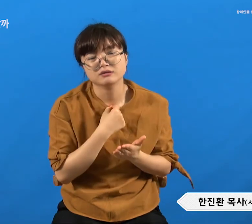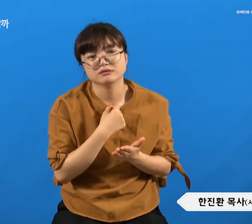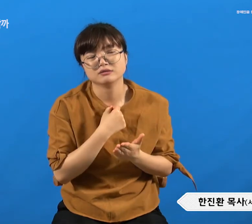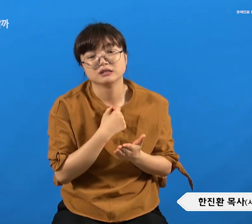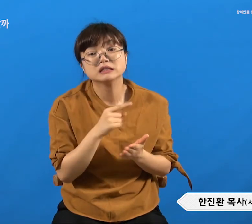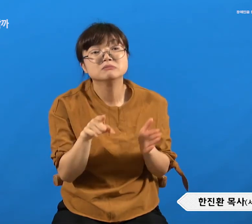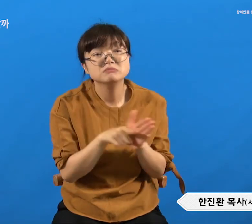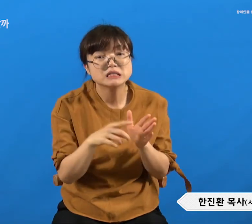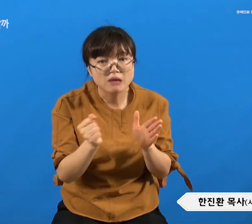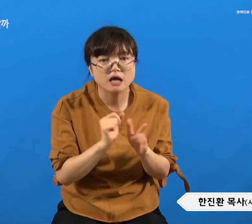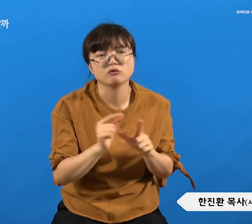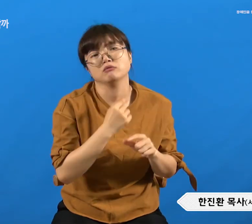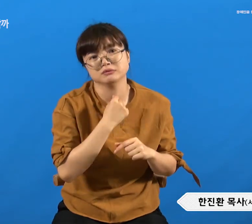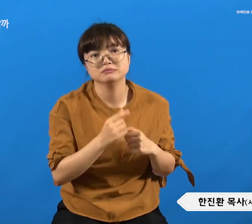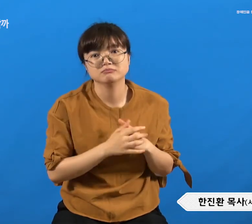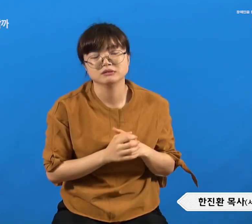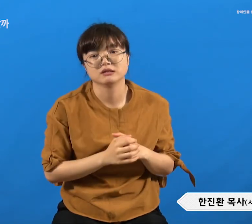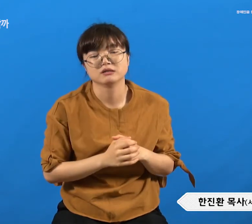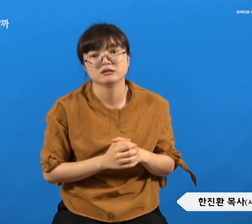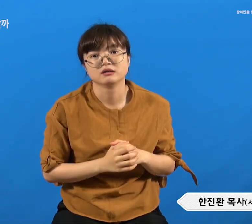나도 그 믿음으로 살고 싶습니다.